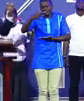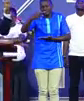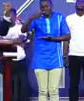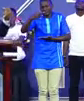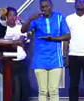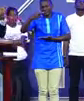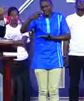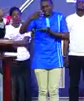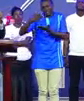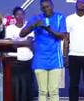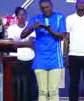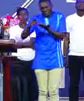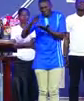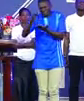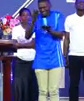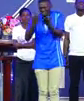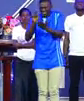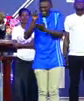atuganye